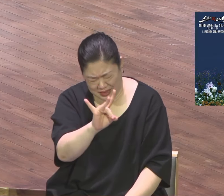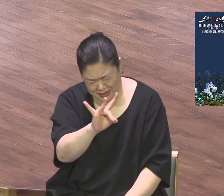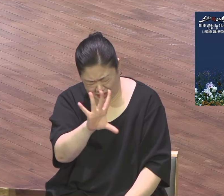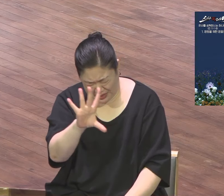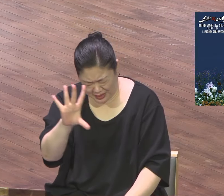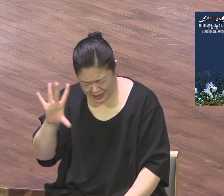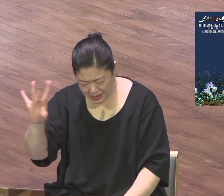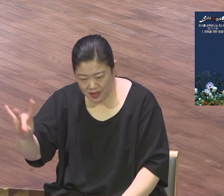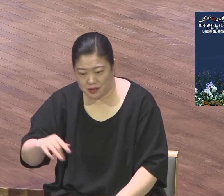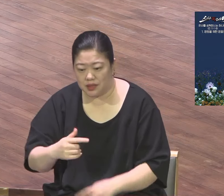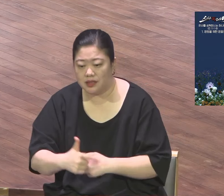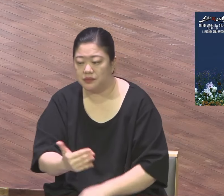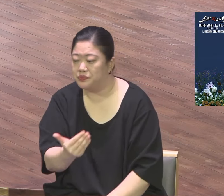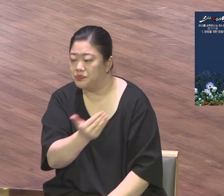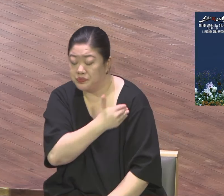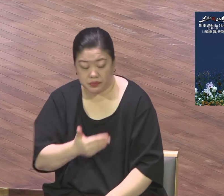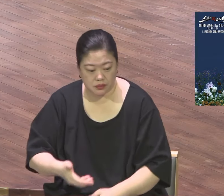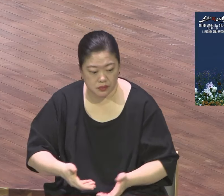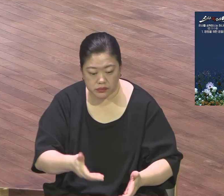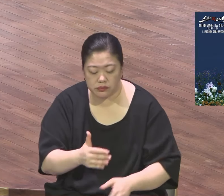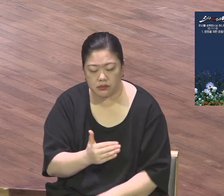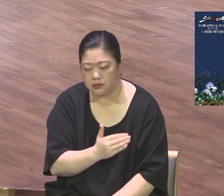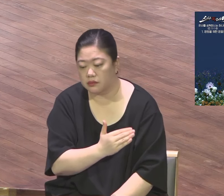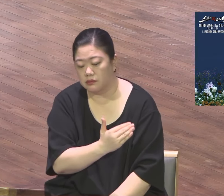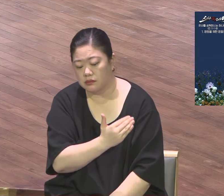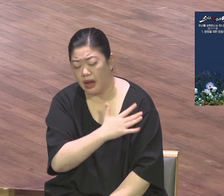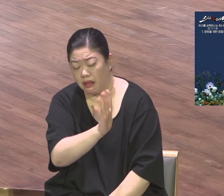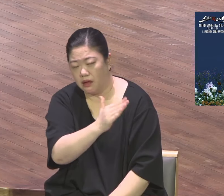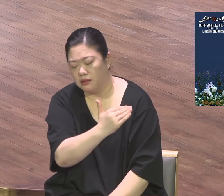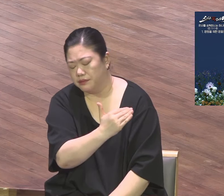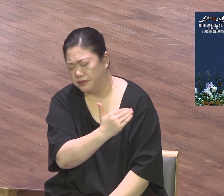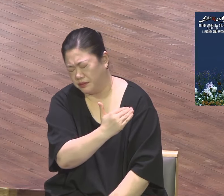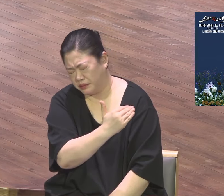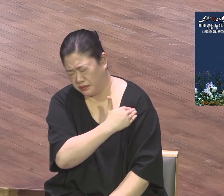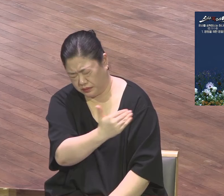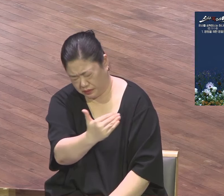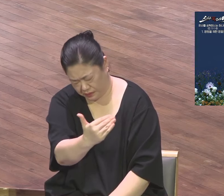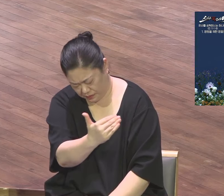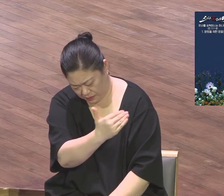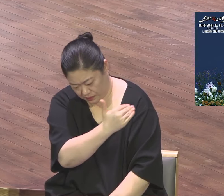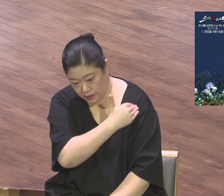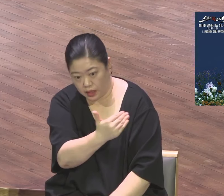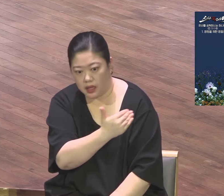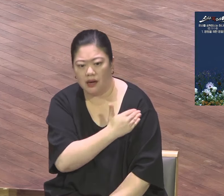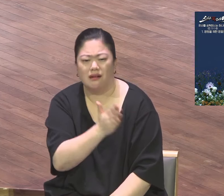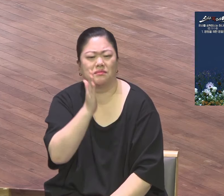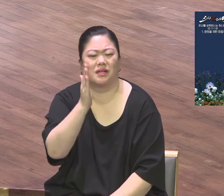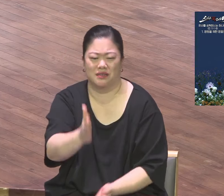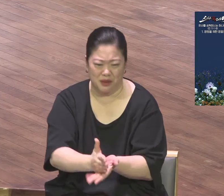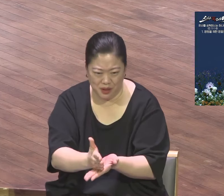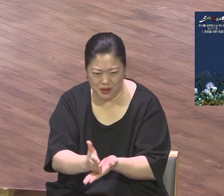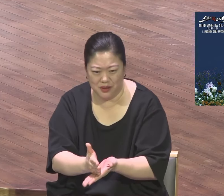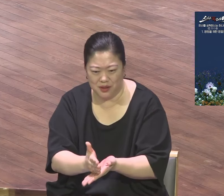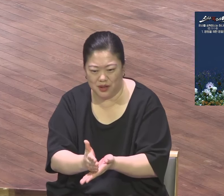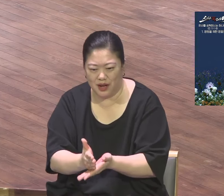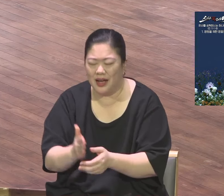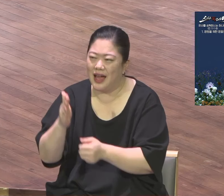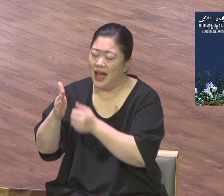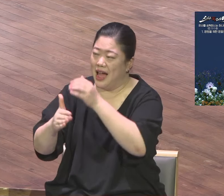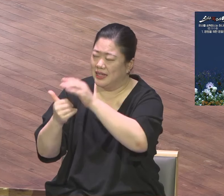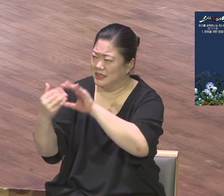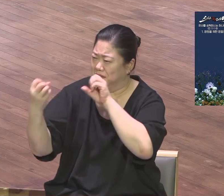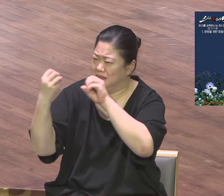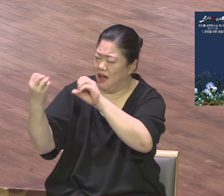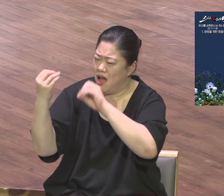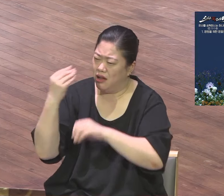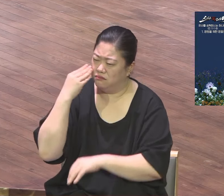영계 모든 성도들 기쁨으로 영혼을 위한 투자의 최고 투자자가 돼가지고 가장 큰